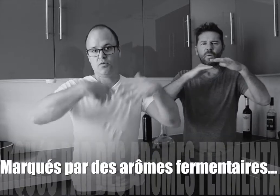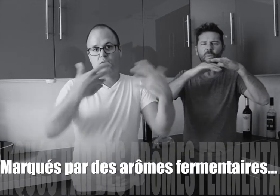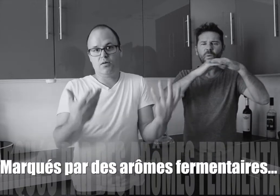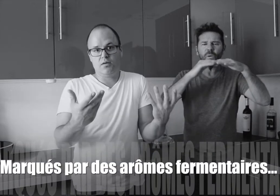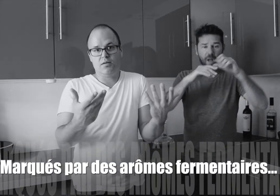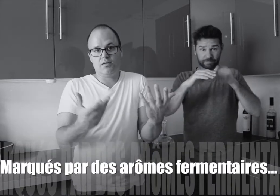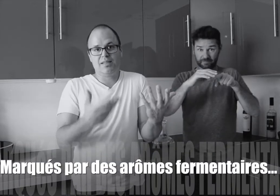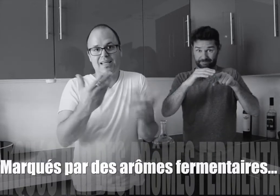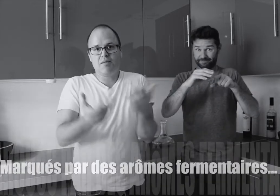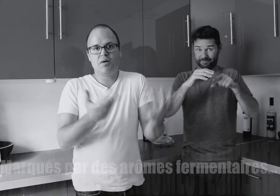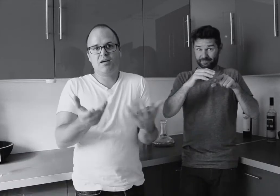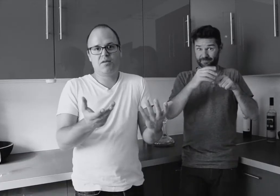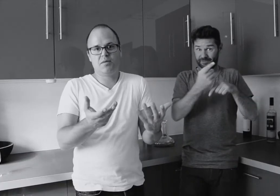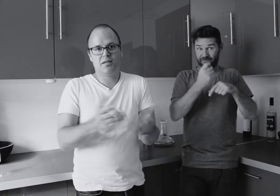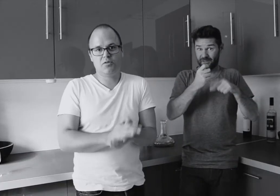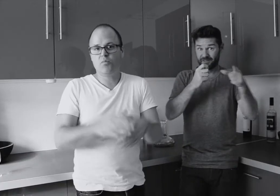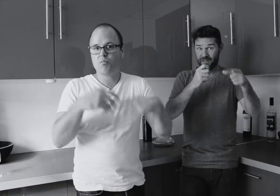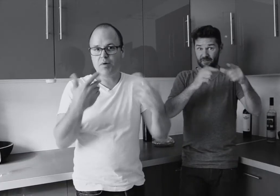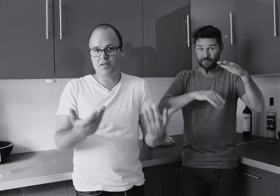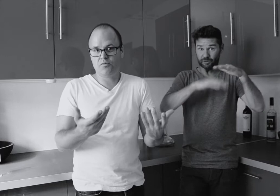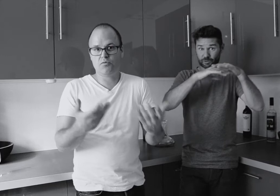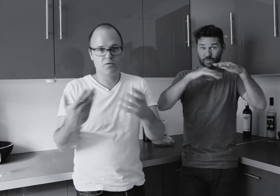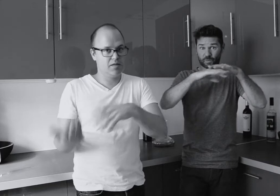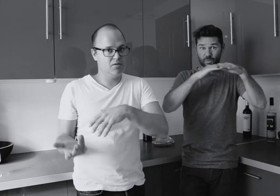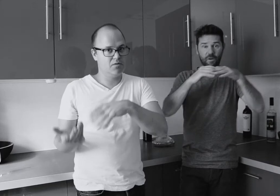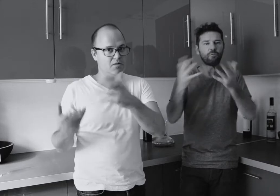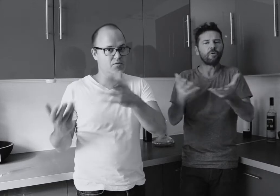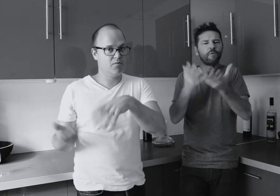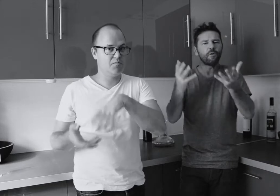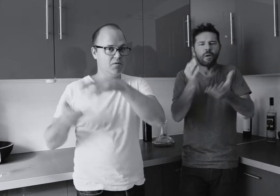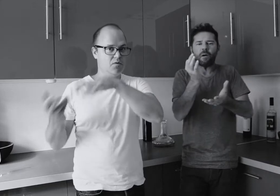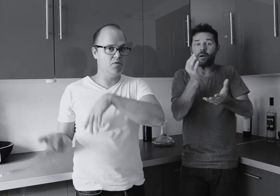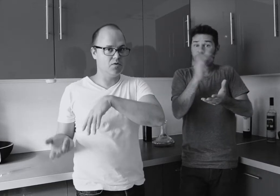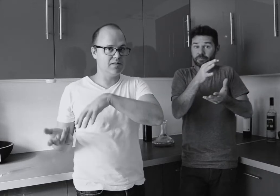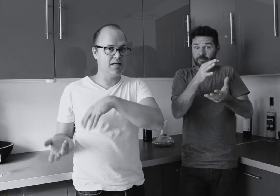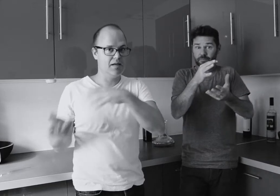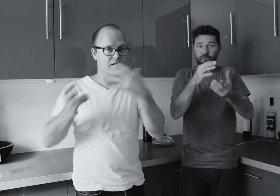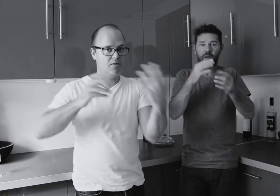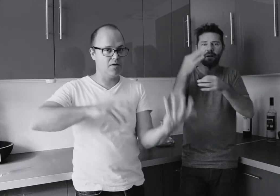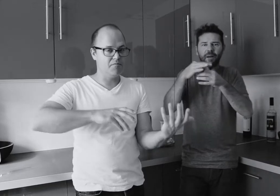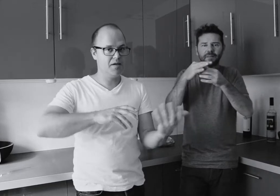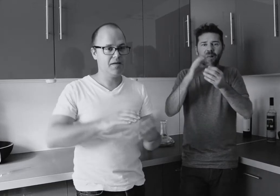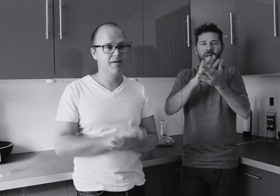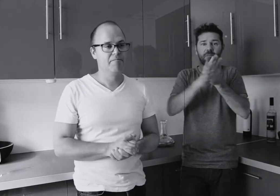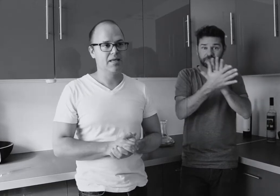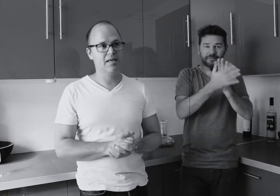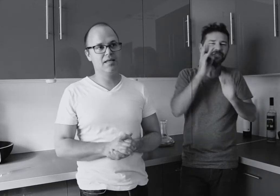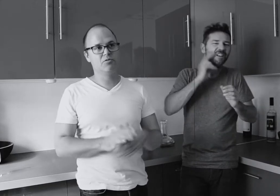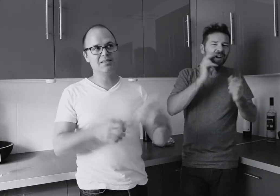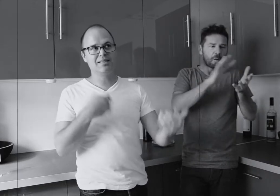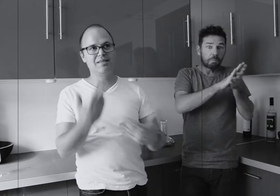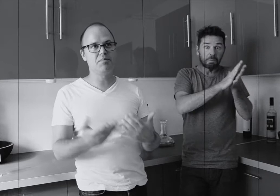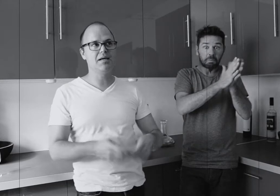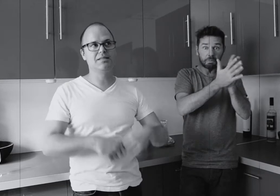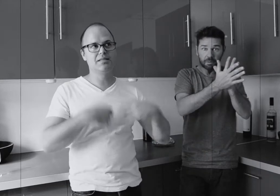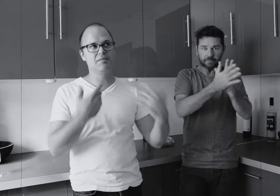sont créés par la fermentation, par les levures qui donc transforment le raisin en vin, et ils